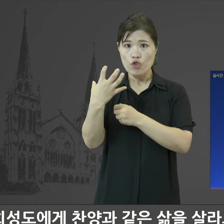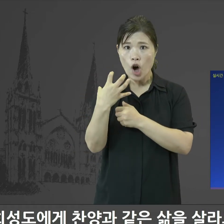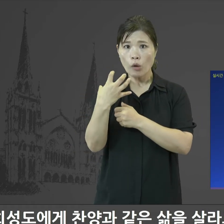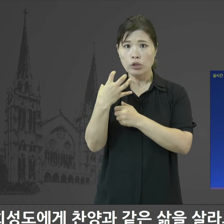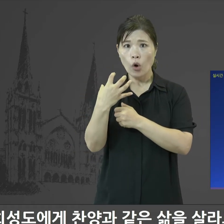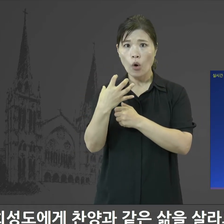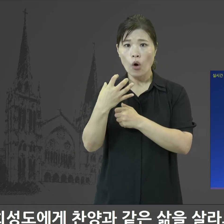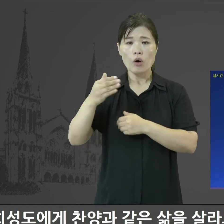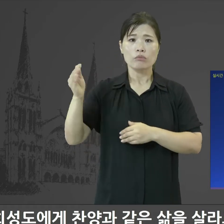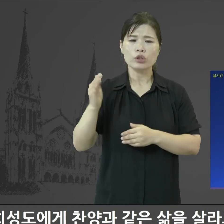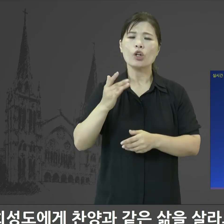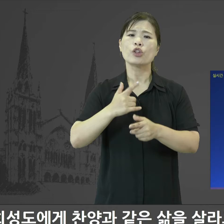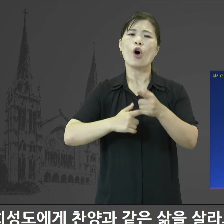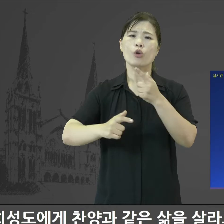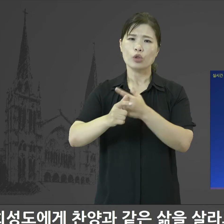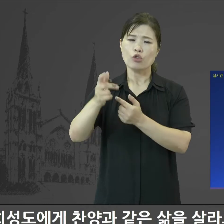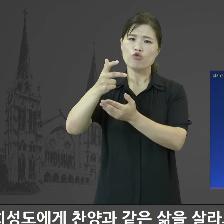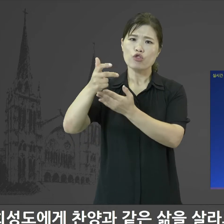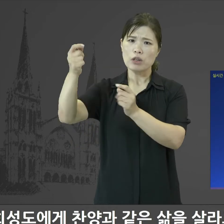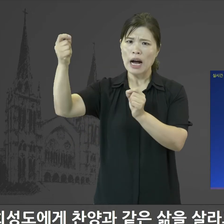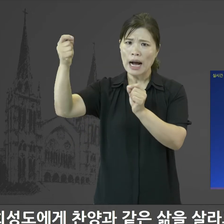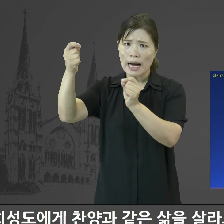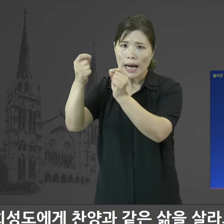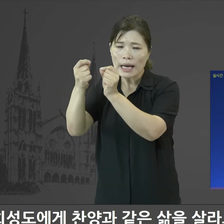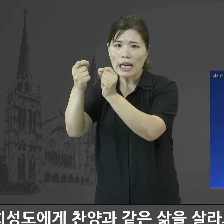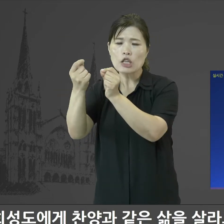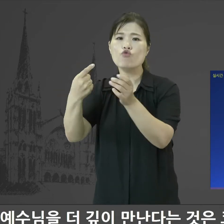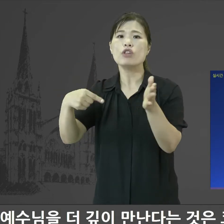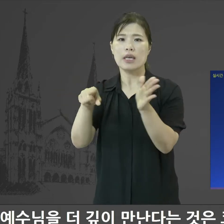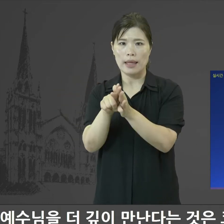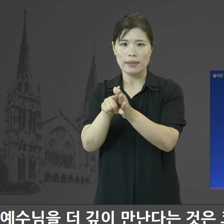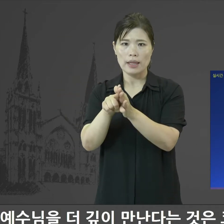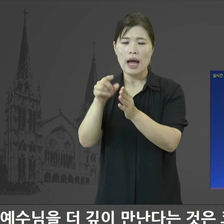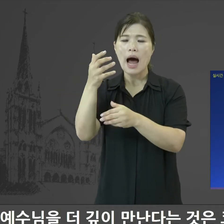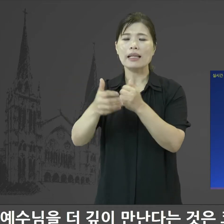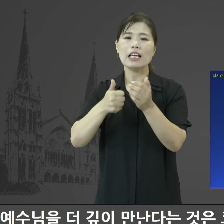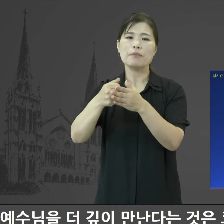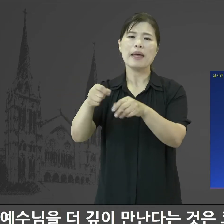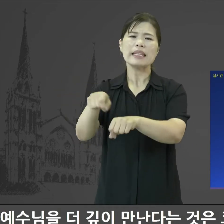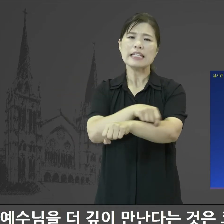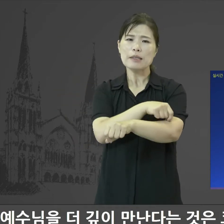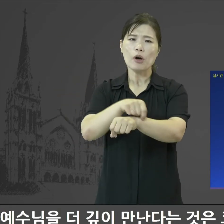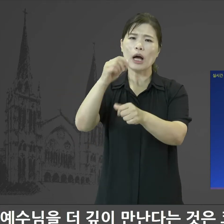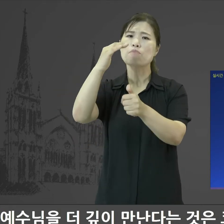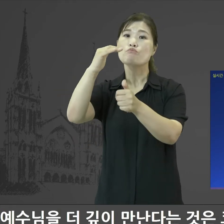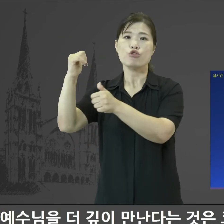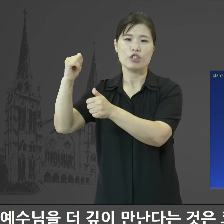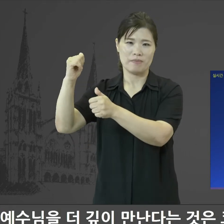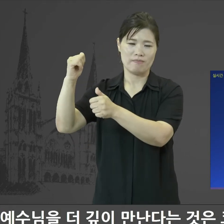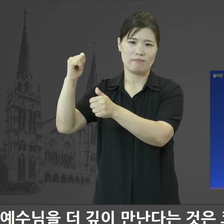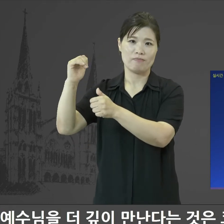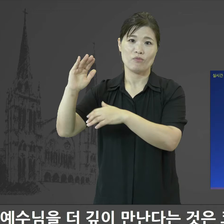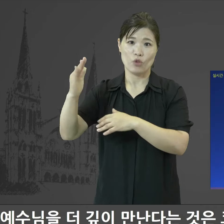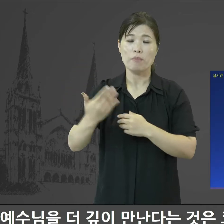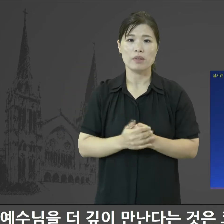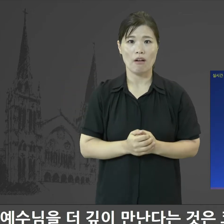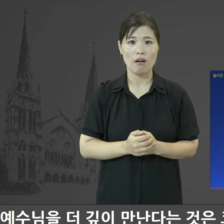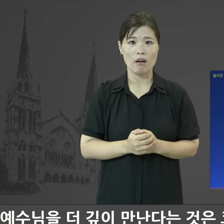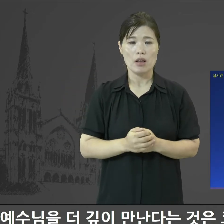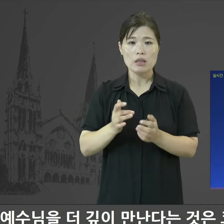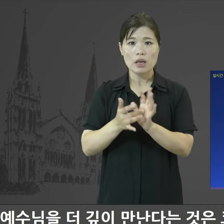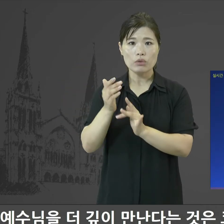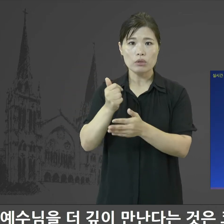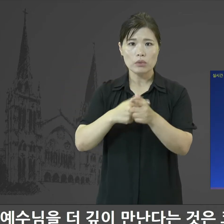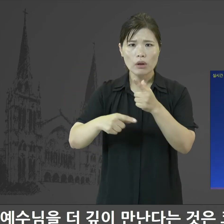더 깊은 관계로 나아가기 위한 하나님의 특별한 부르심일 수 있습니다. 예수님을 더 깊이 만날수록 우리의